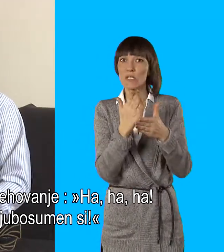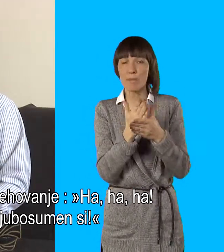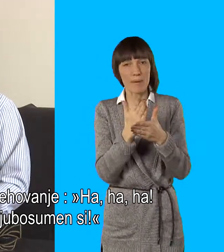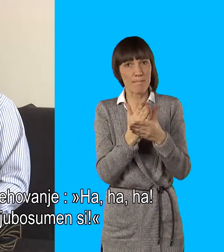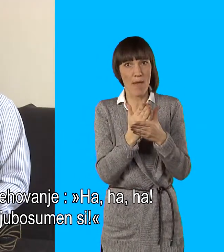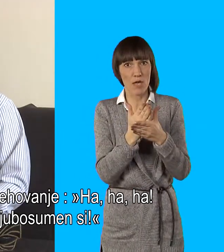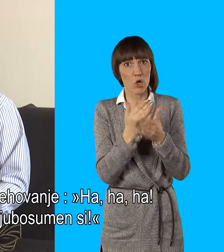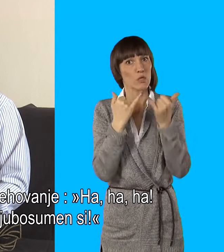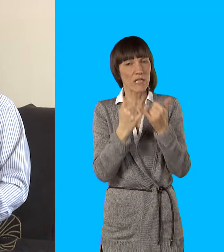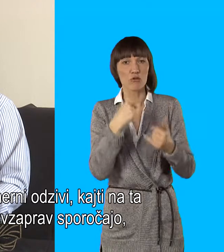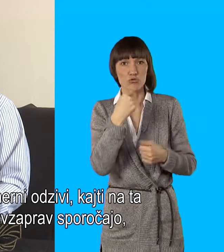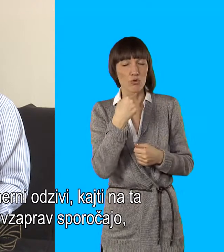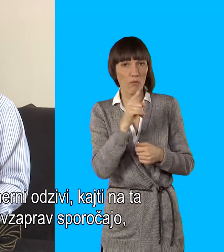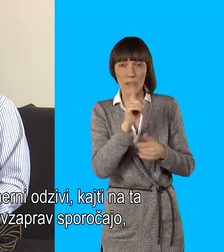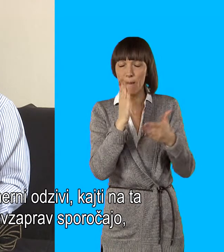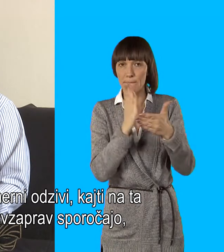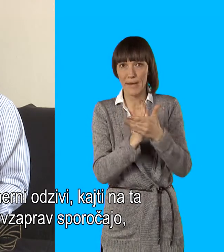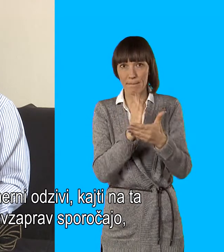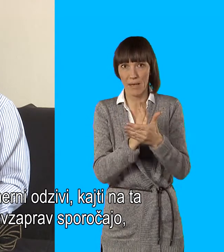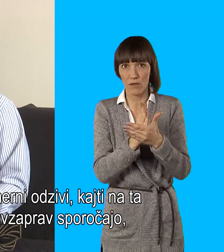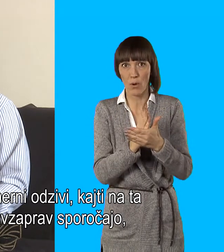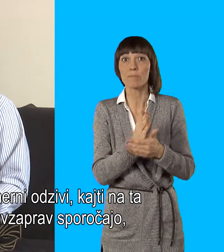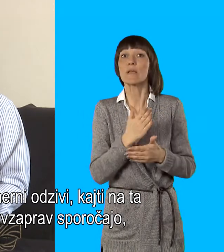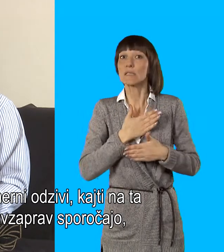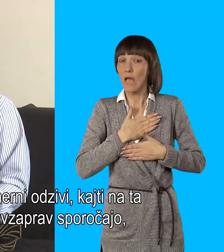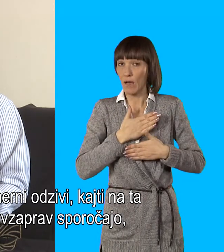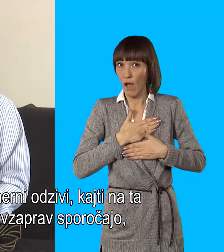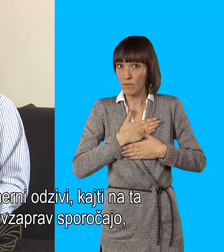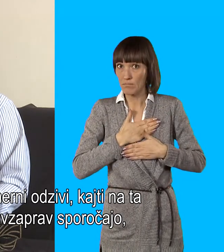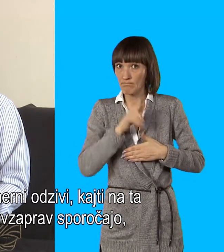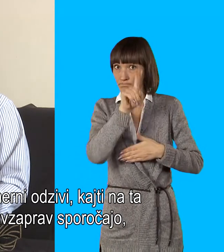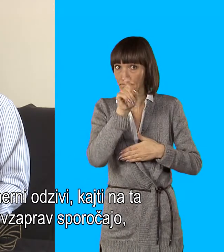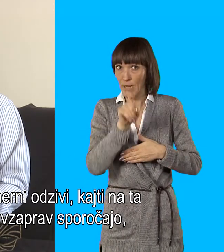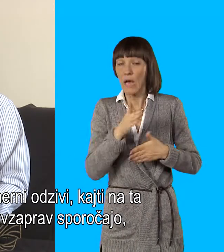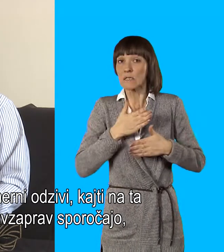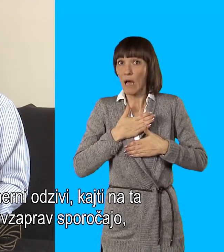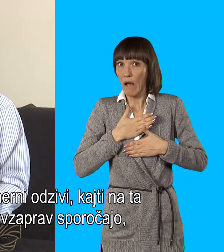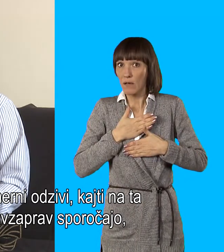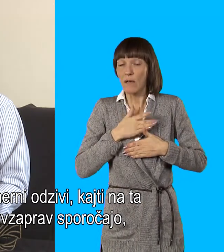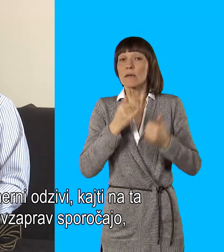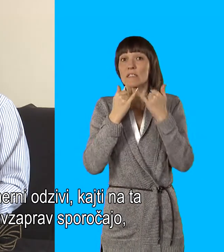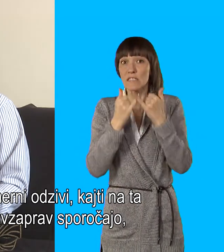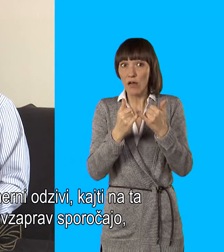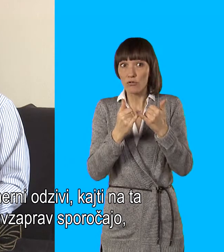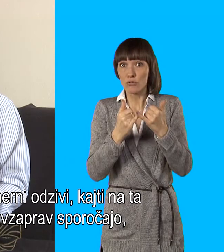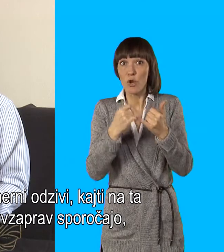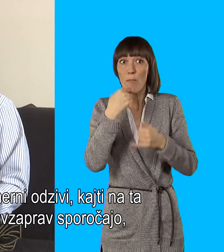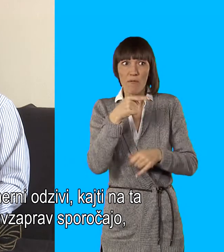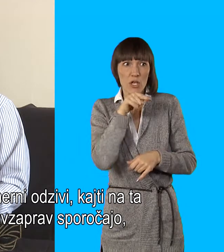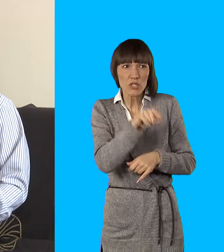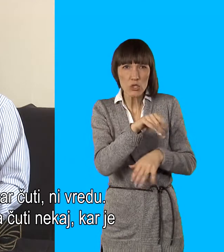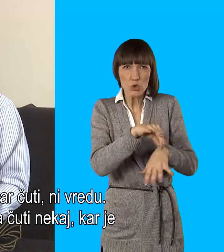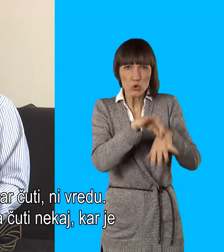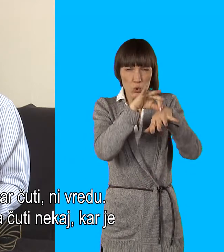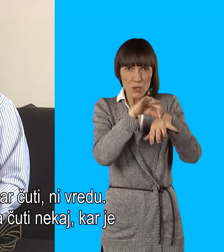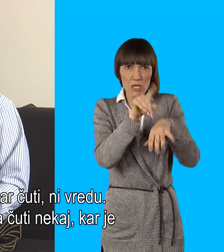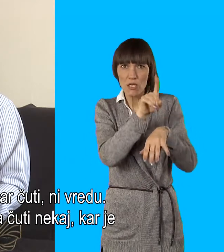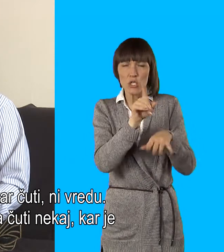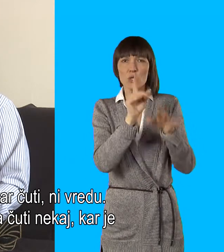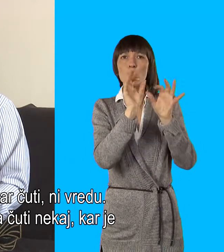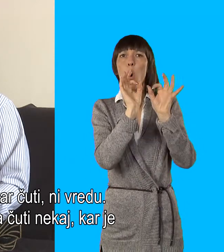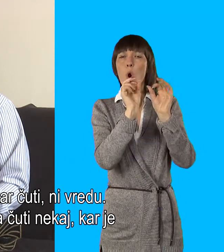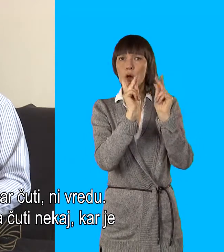tako rada, ali je zdaj on odpisan in je ljubezen rezervirana za mlajšega brata. Kako naj